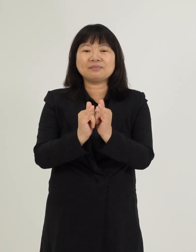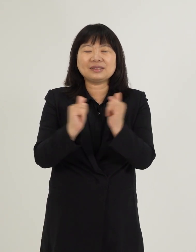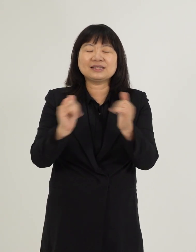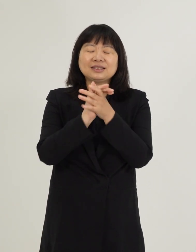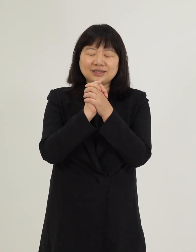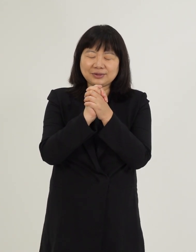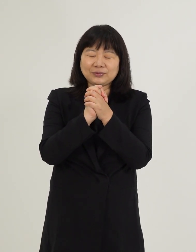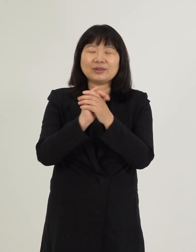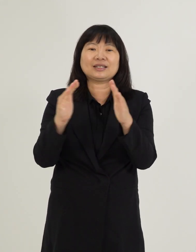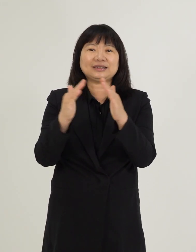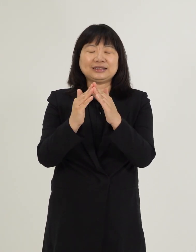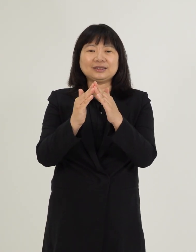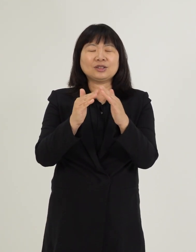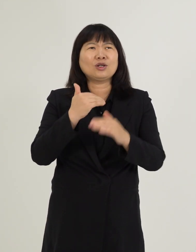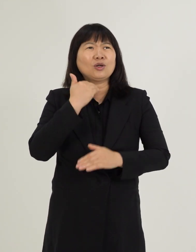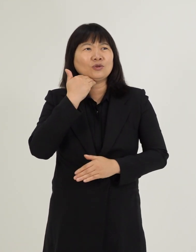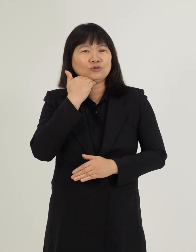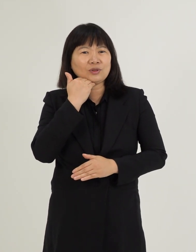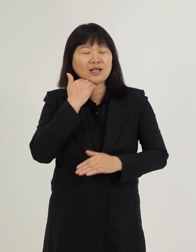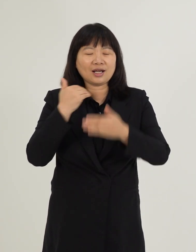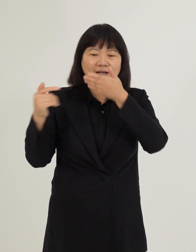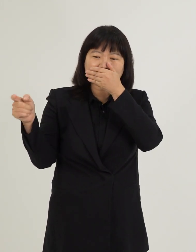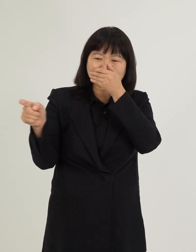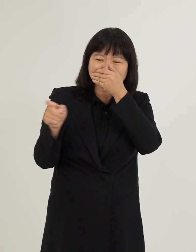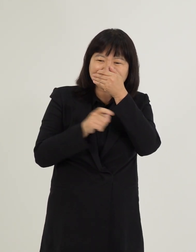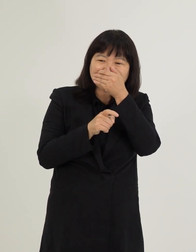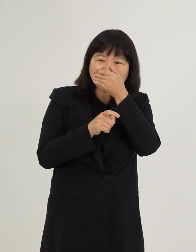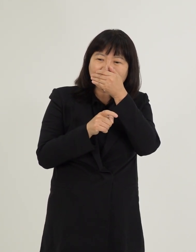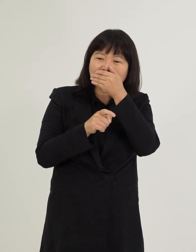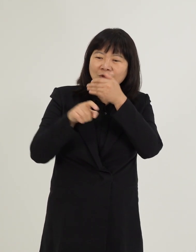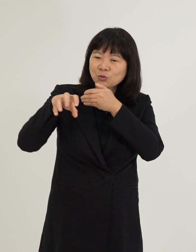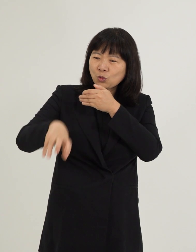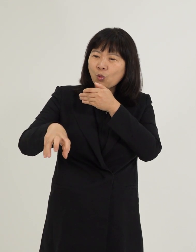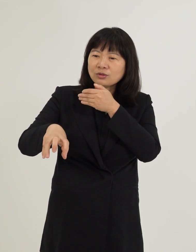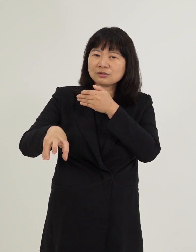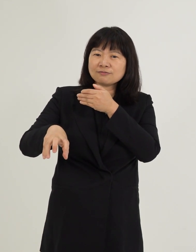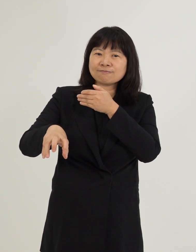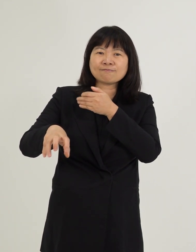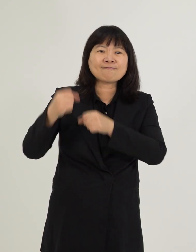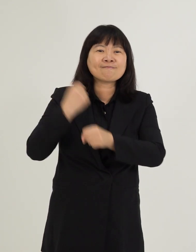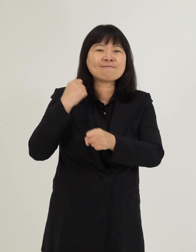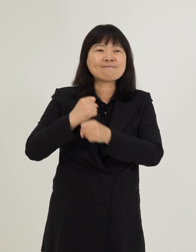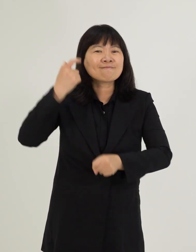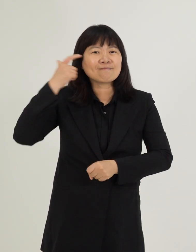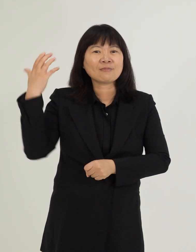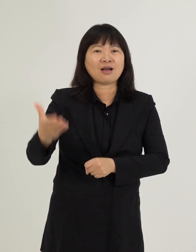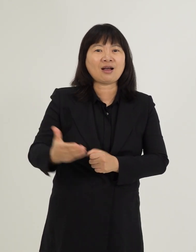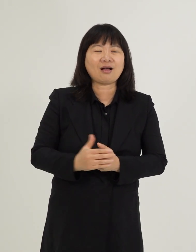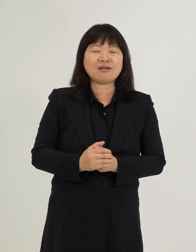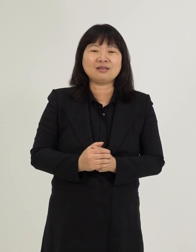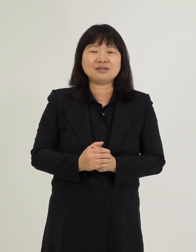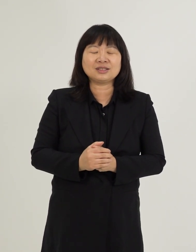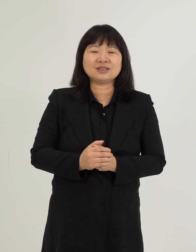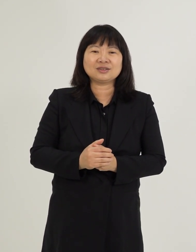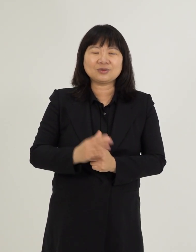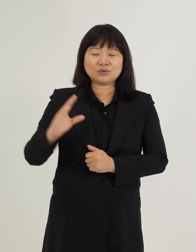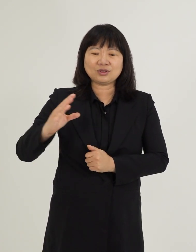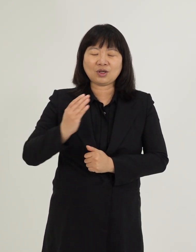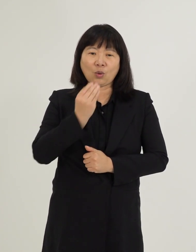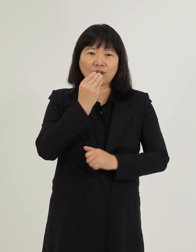집이라 누가 강도의 구려를 만드느냐. 그리고 성전을